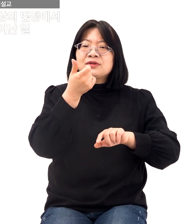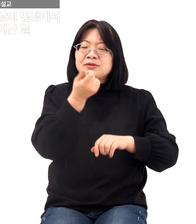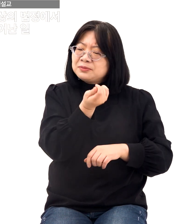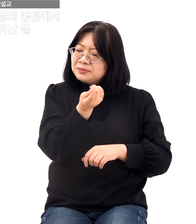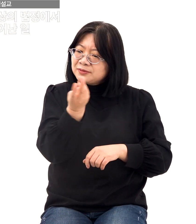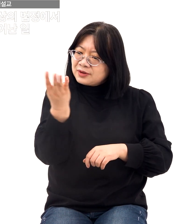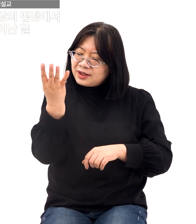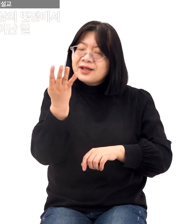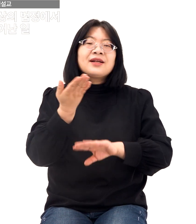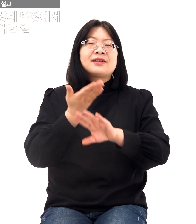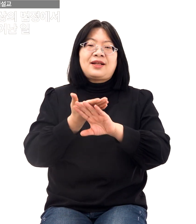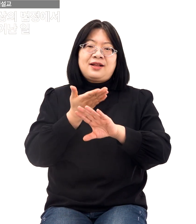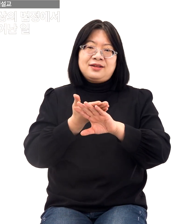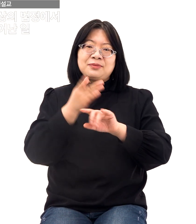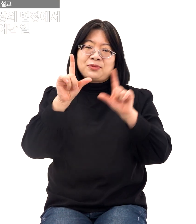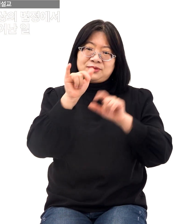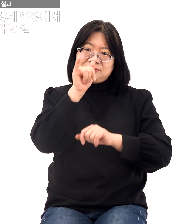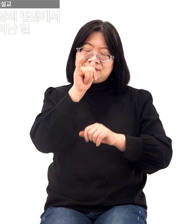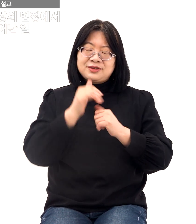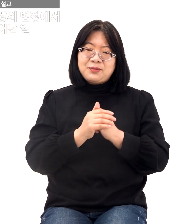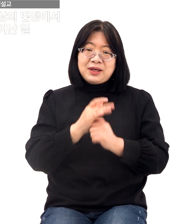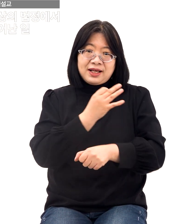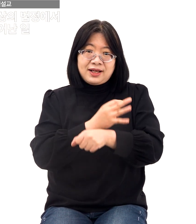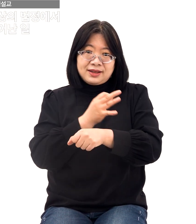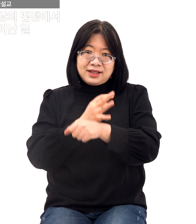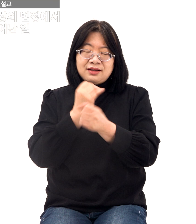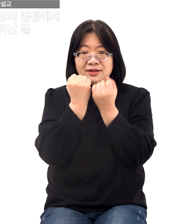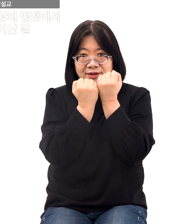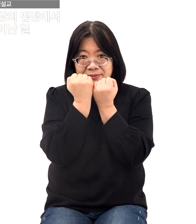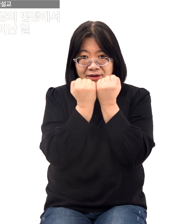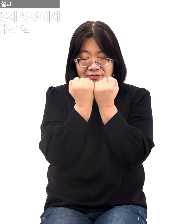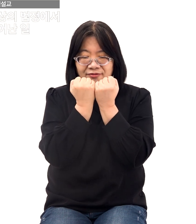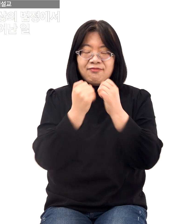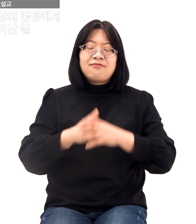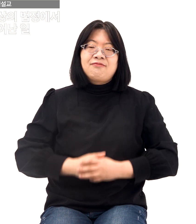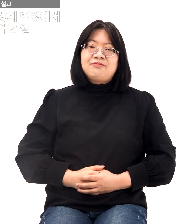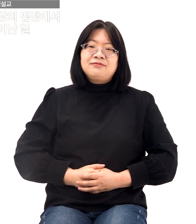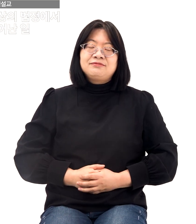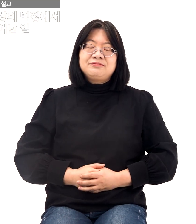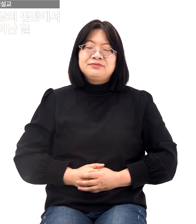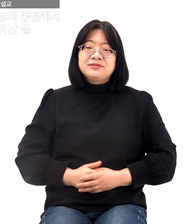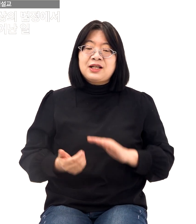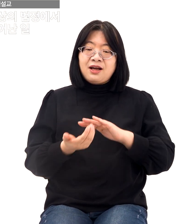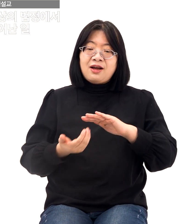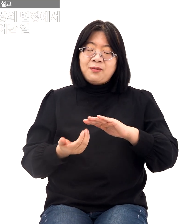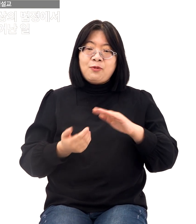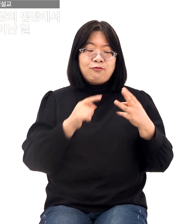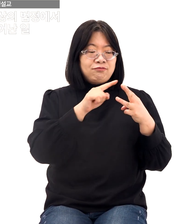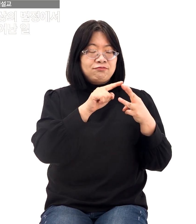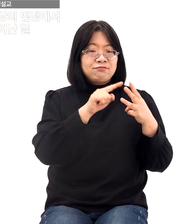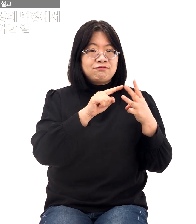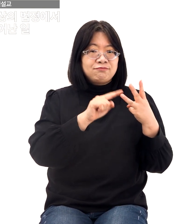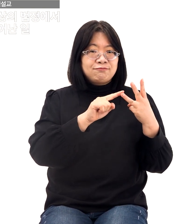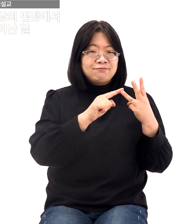있어요. 간단하게 설명을 드리면 앞에 세